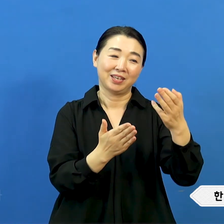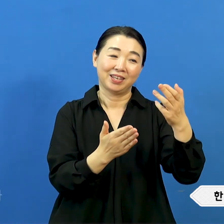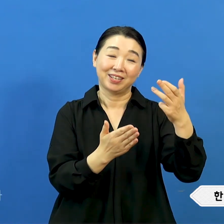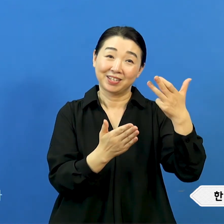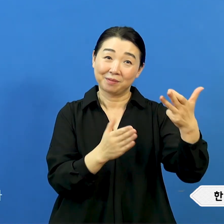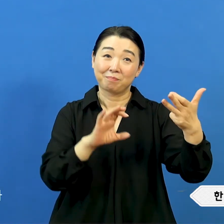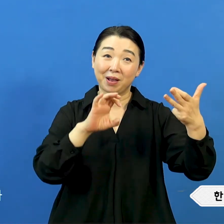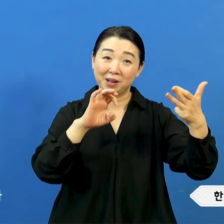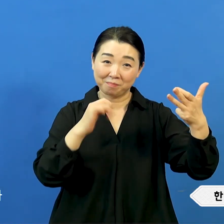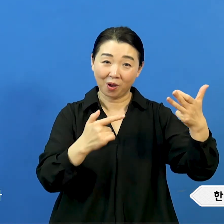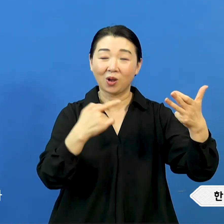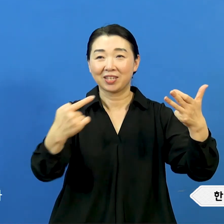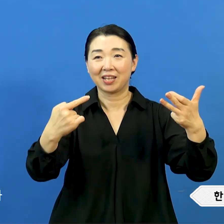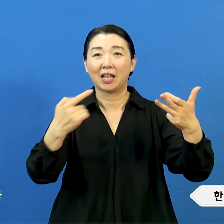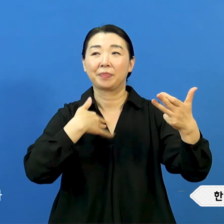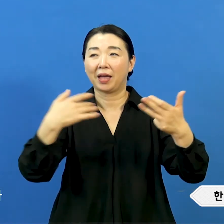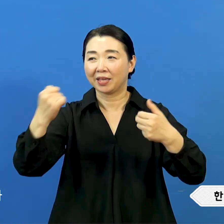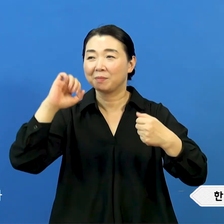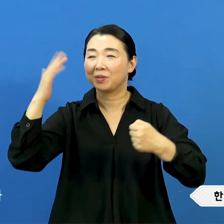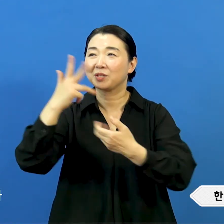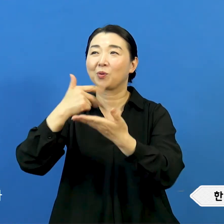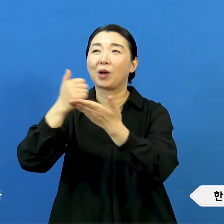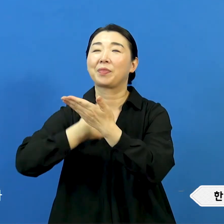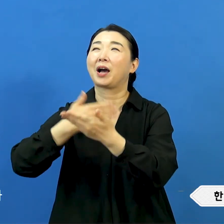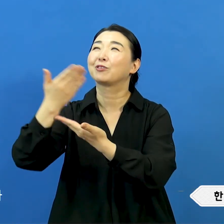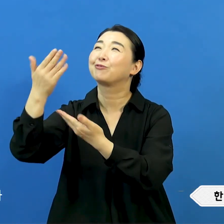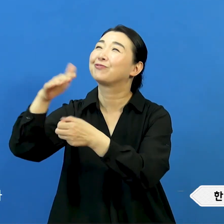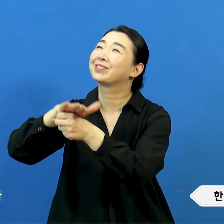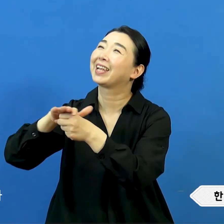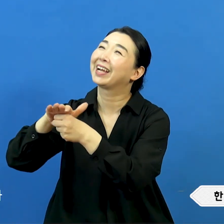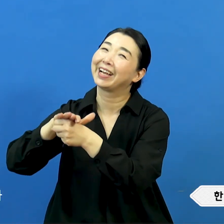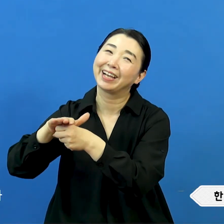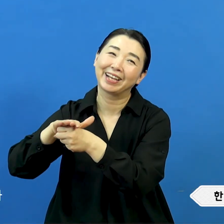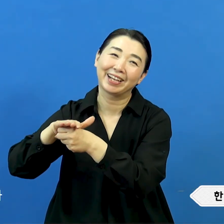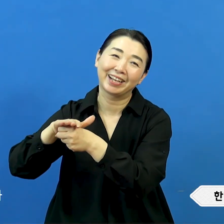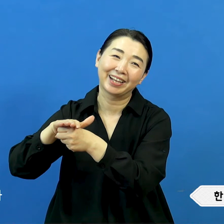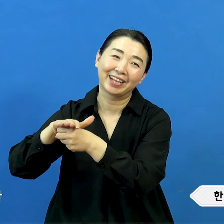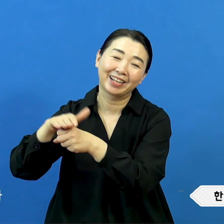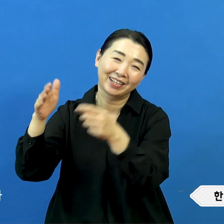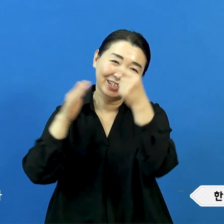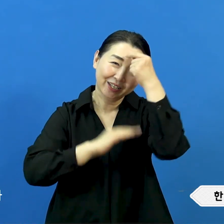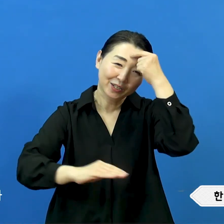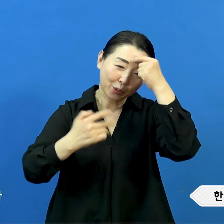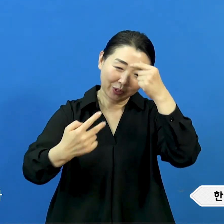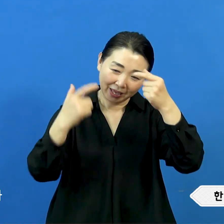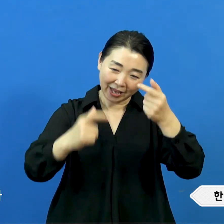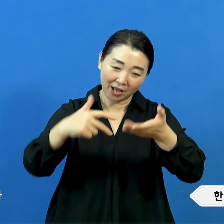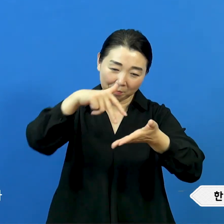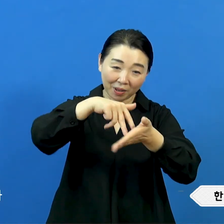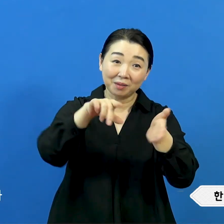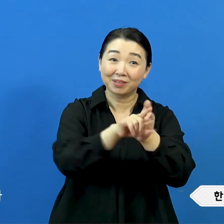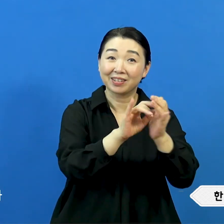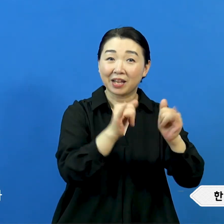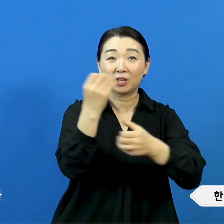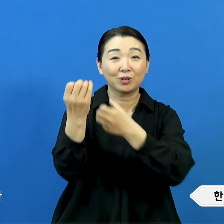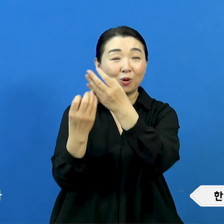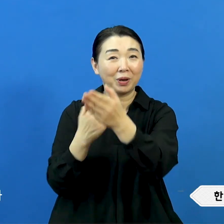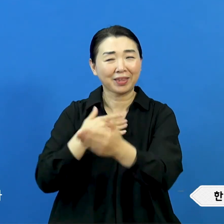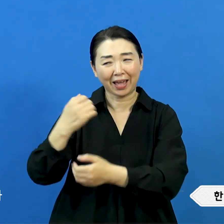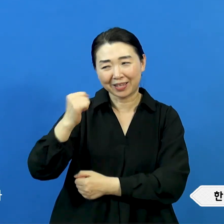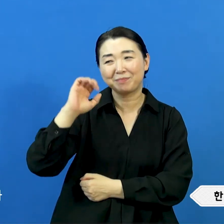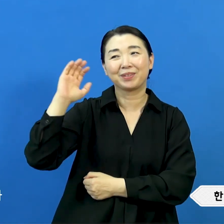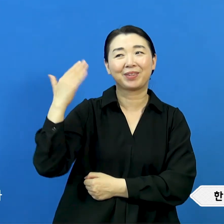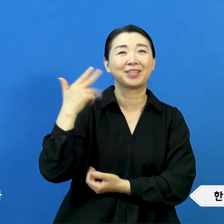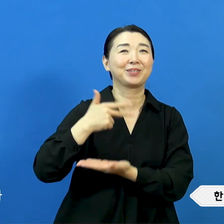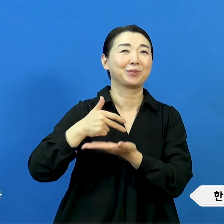나의 힘이신 여호와여 내가 주를 사랑하나이다. 성도의 견인을 믿는 사람은 그 고백, 나의 힘이